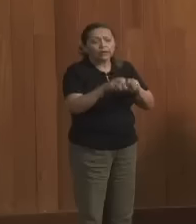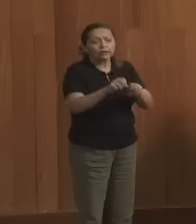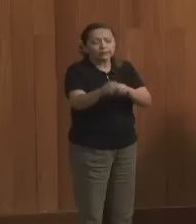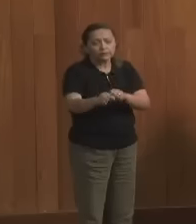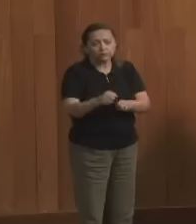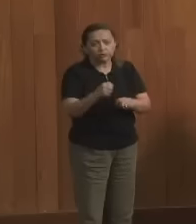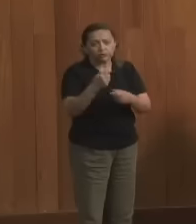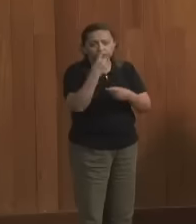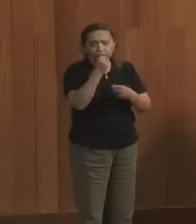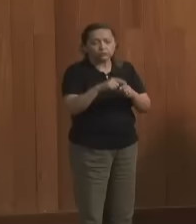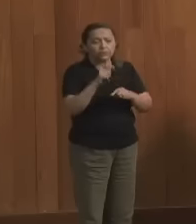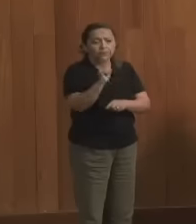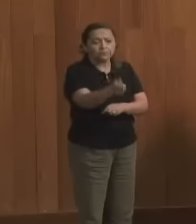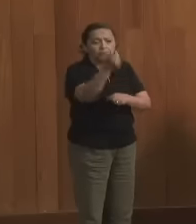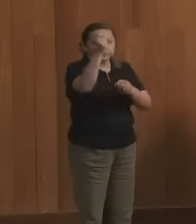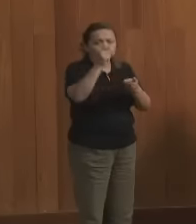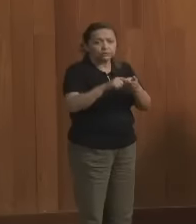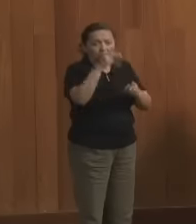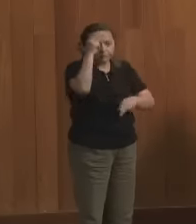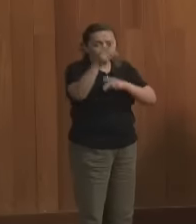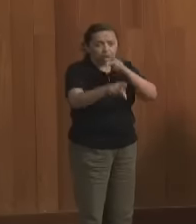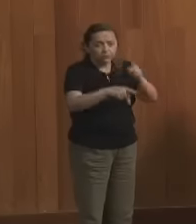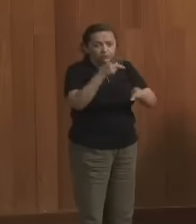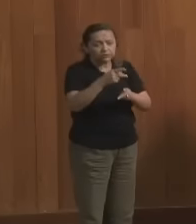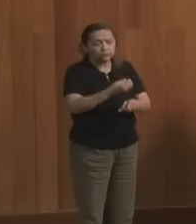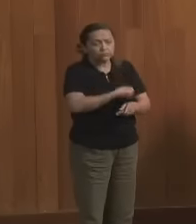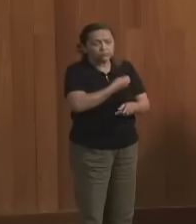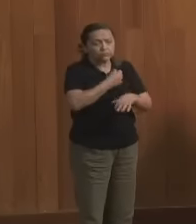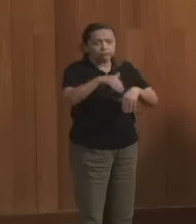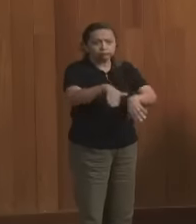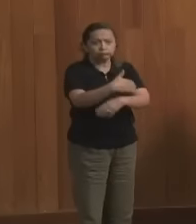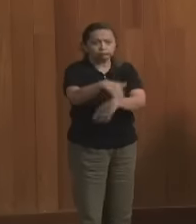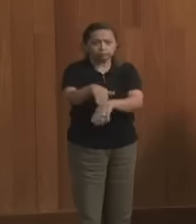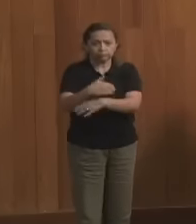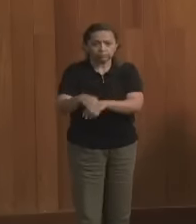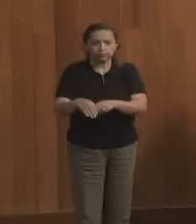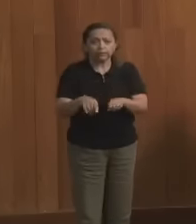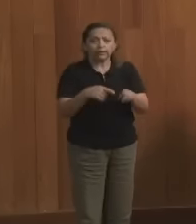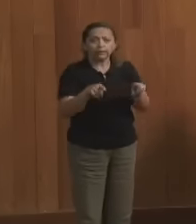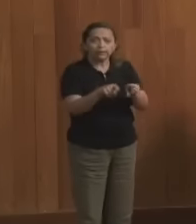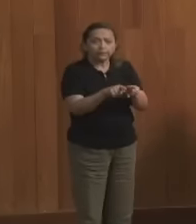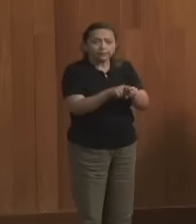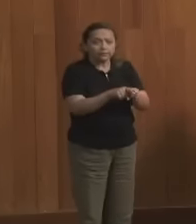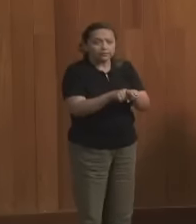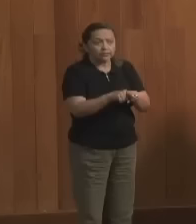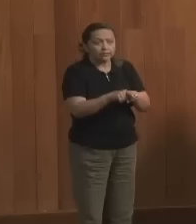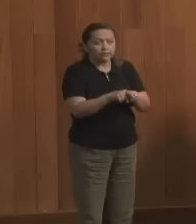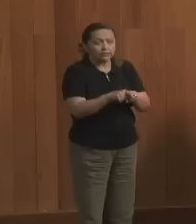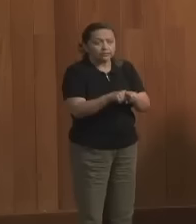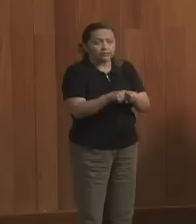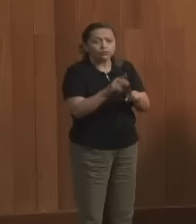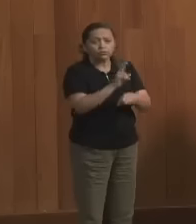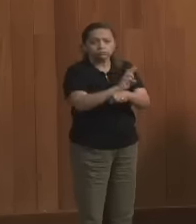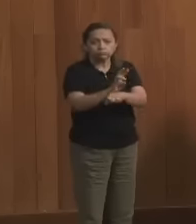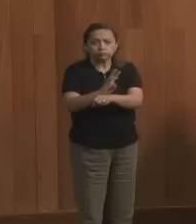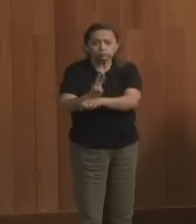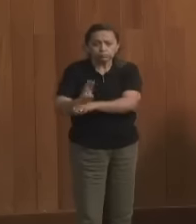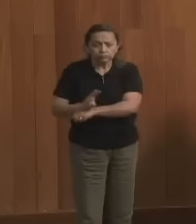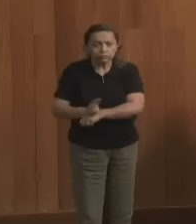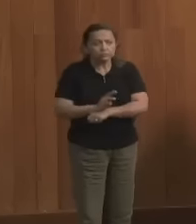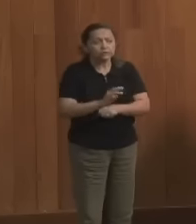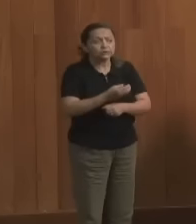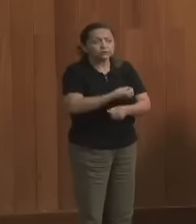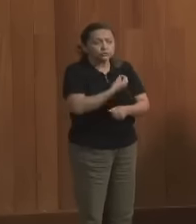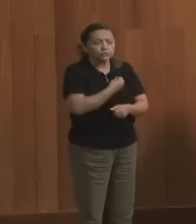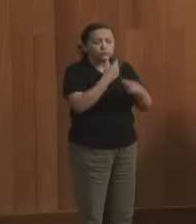catadores, pescadores e população em situação de rua, assim como do monitoramento das